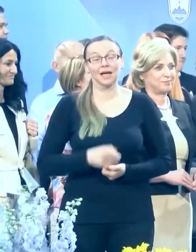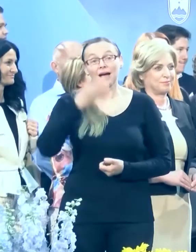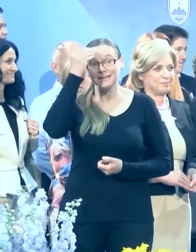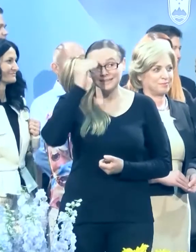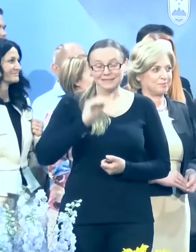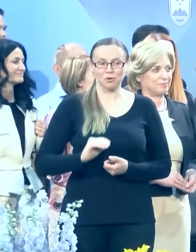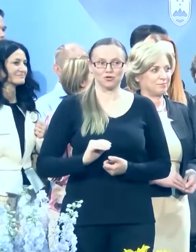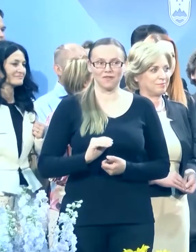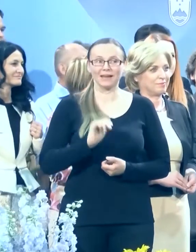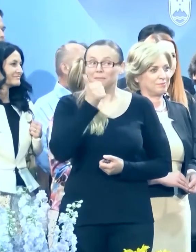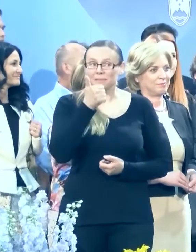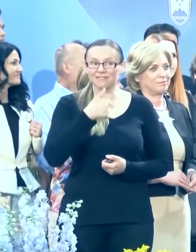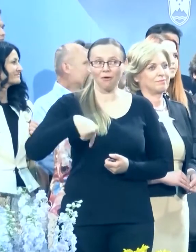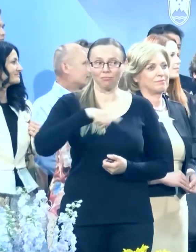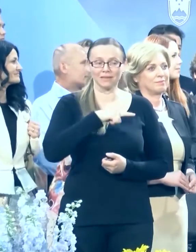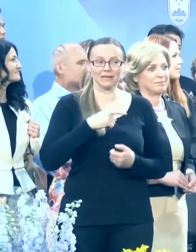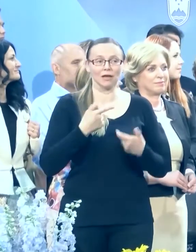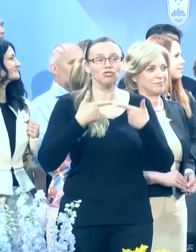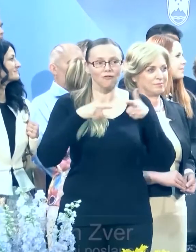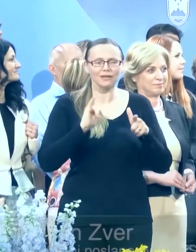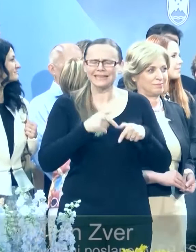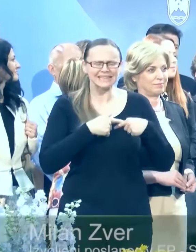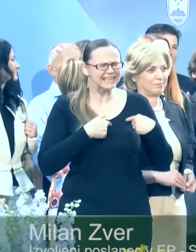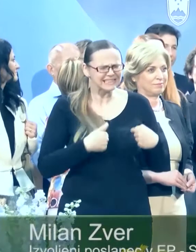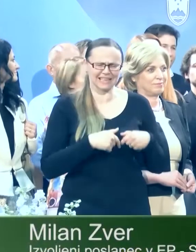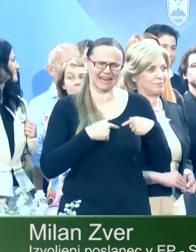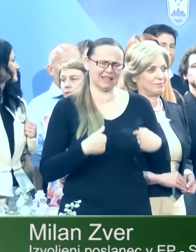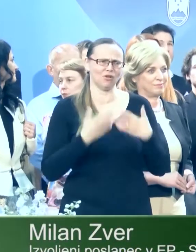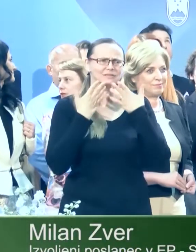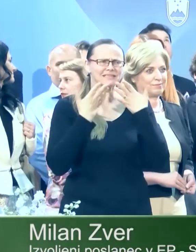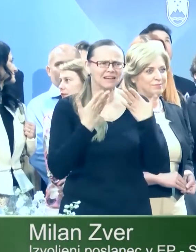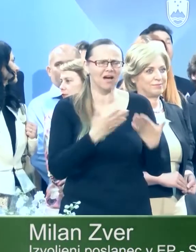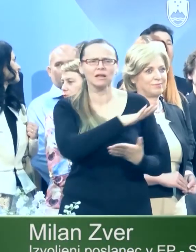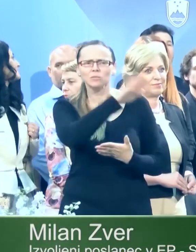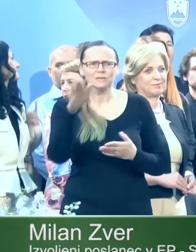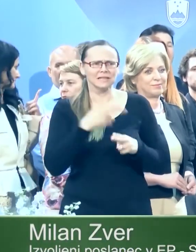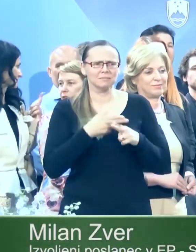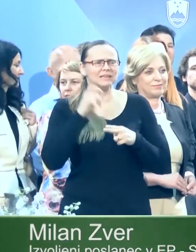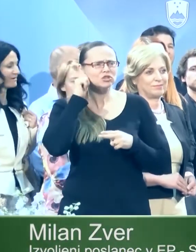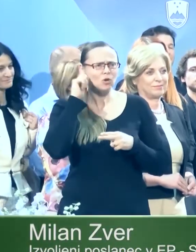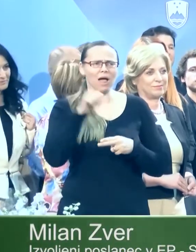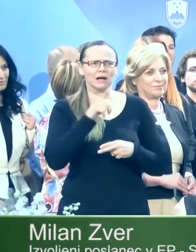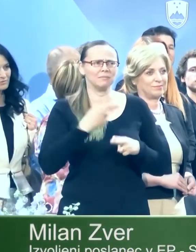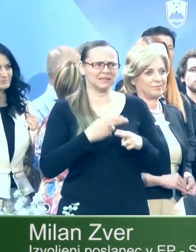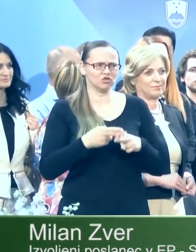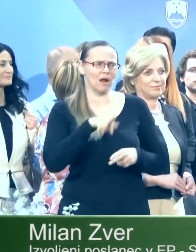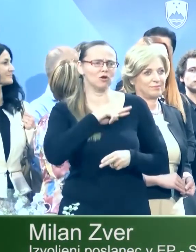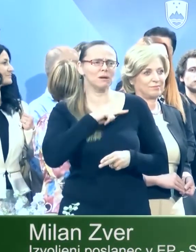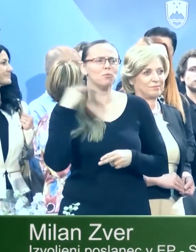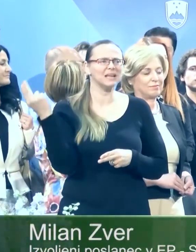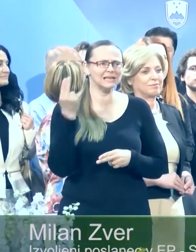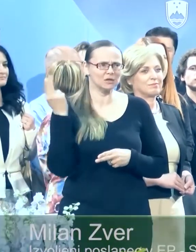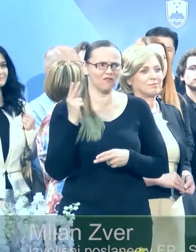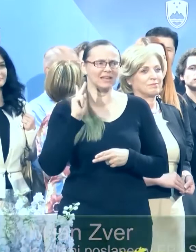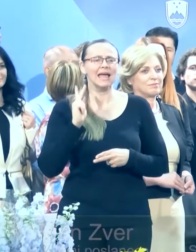Spoštovani, najprej mi dovolite, da se iskreno zahvalim vsem državljankam in državljanom Republike Slovenije, ki